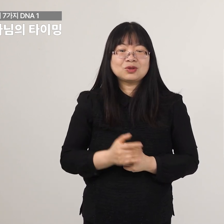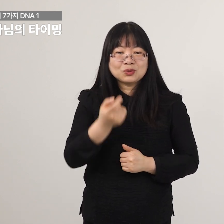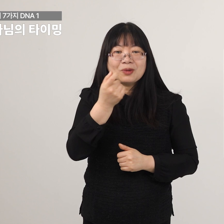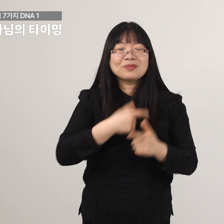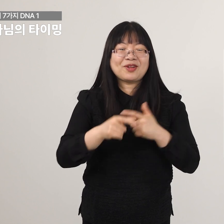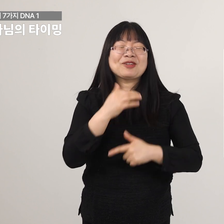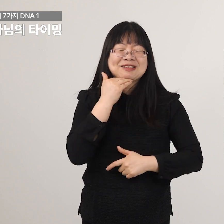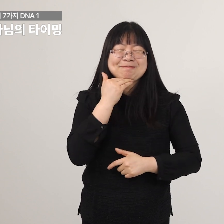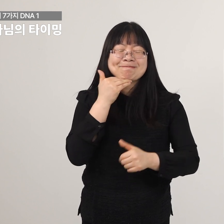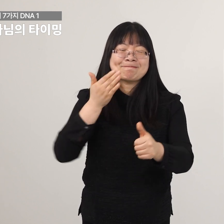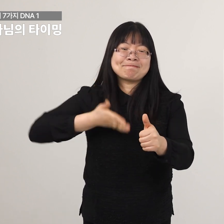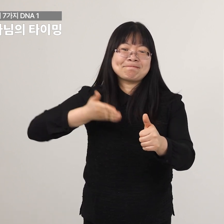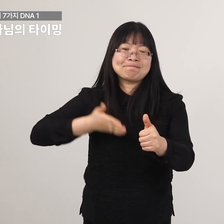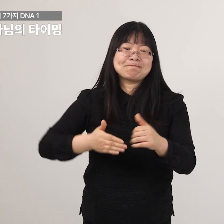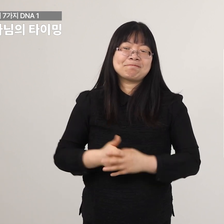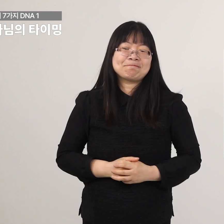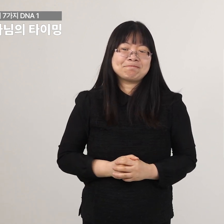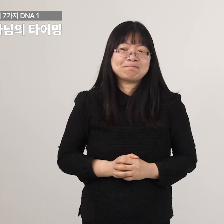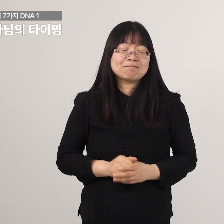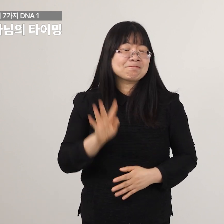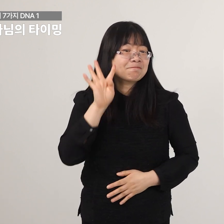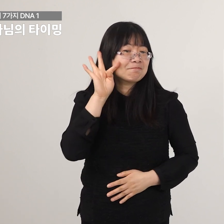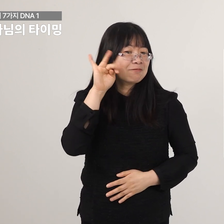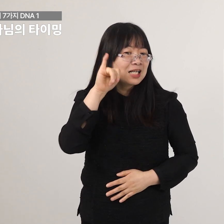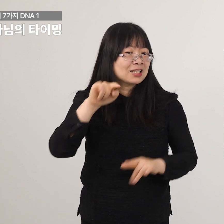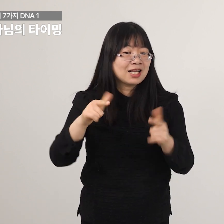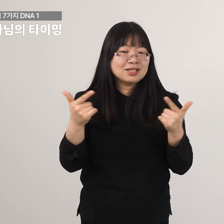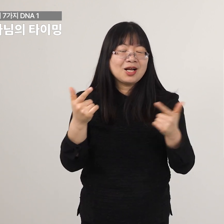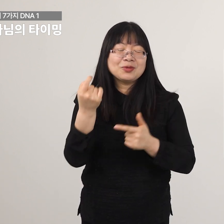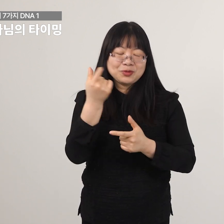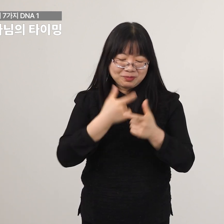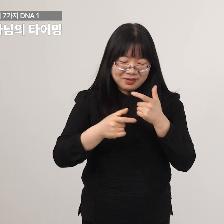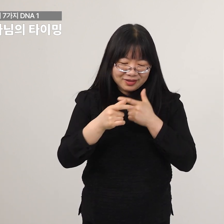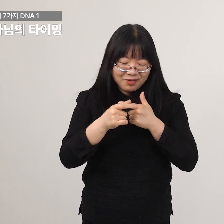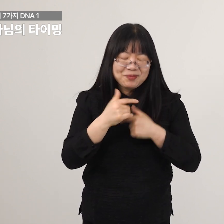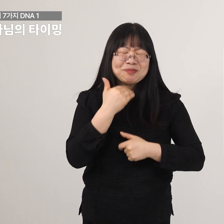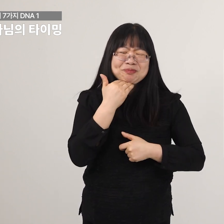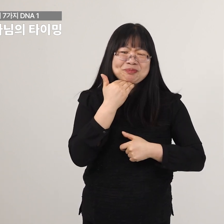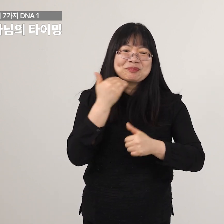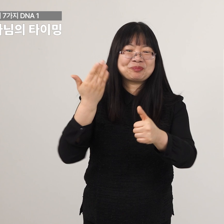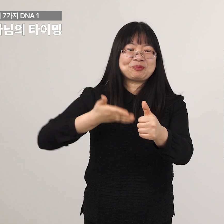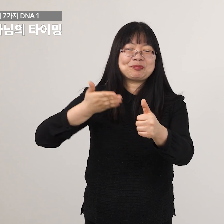조금만 더 기다리세요. 언제까지가 아니라 조금만 더 기다리세요.